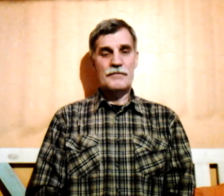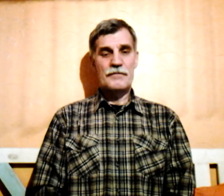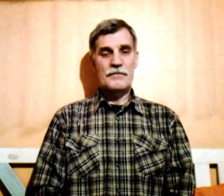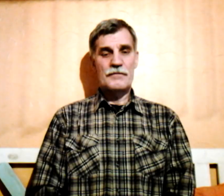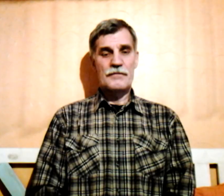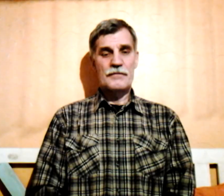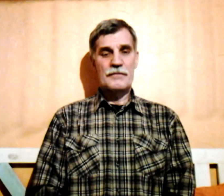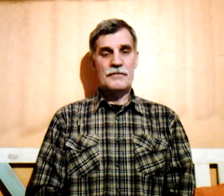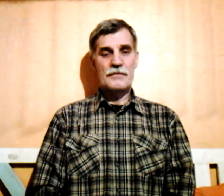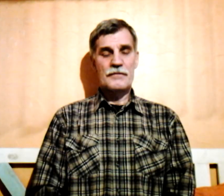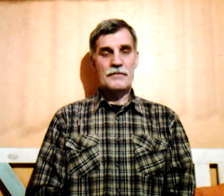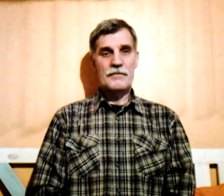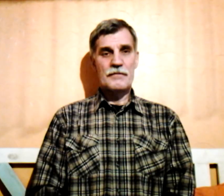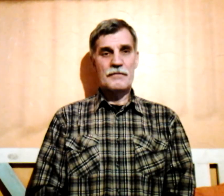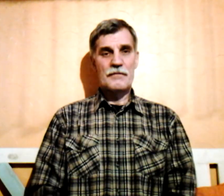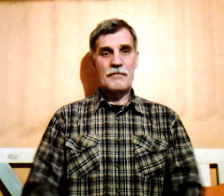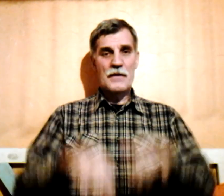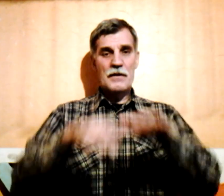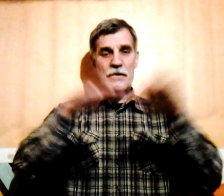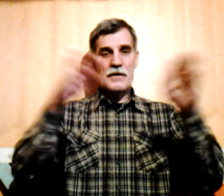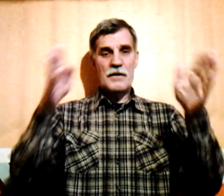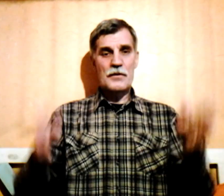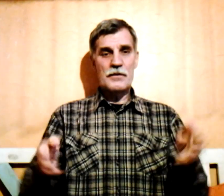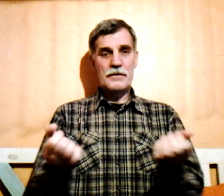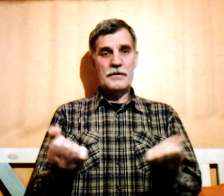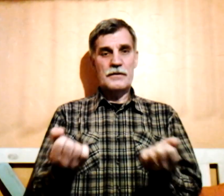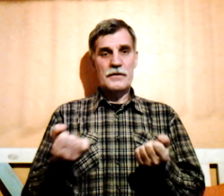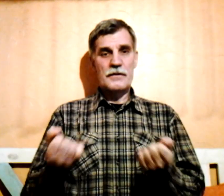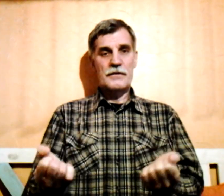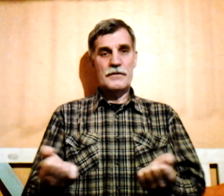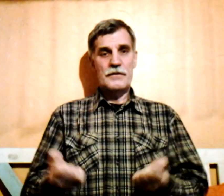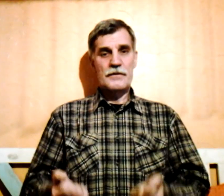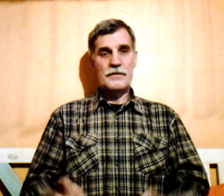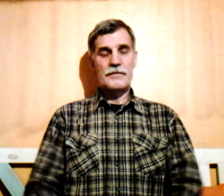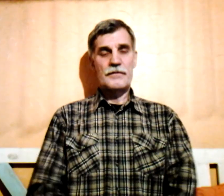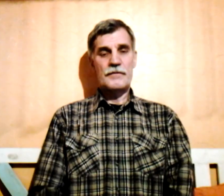Бюро. Комод. Комод.